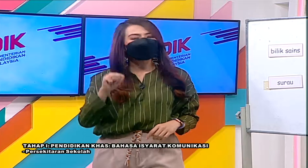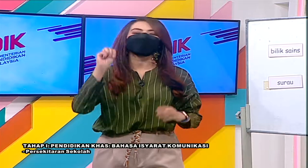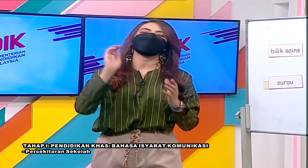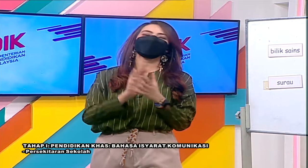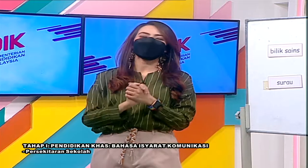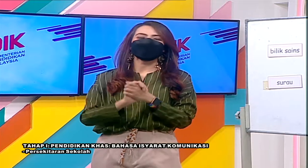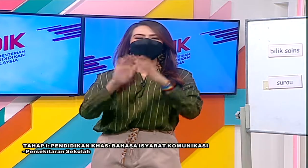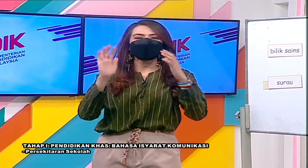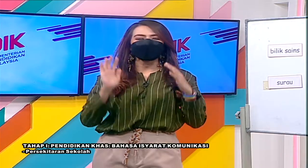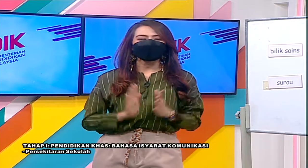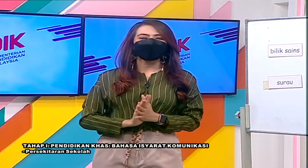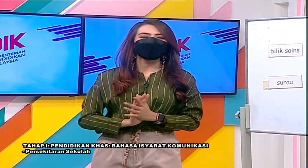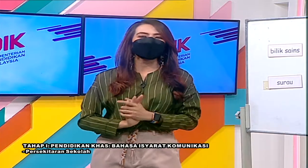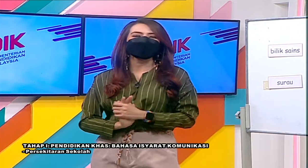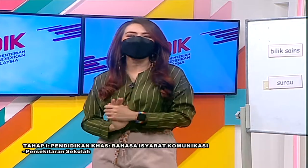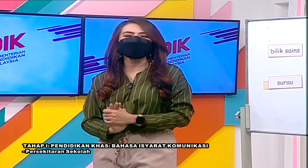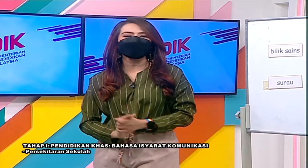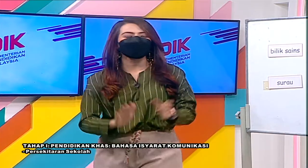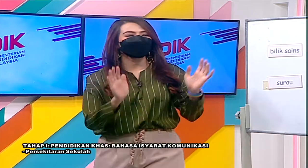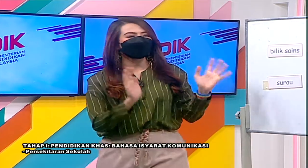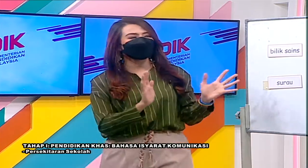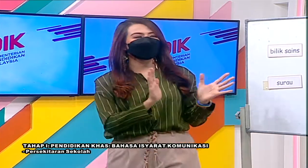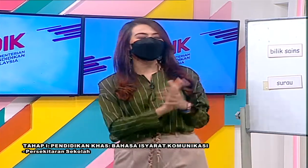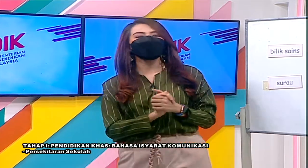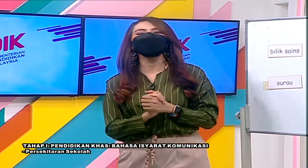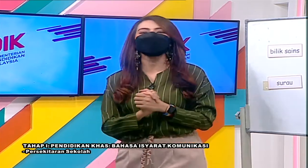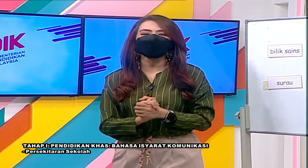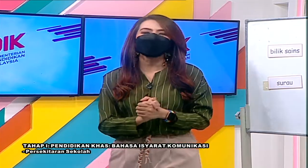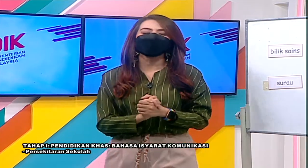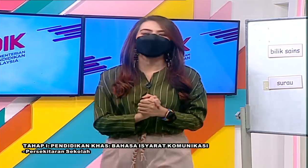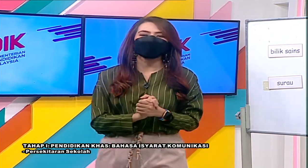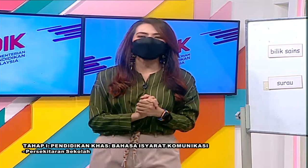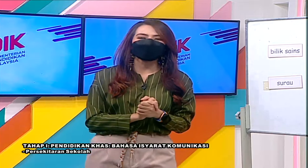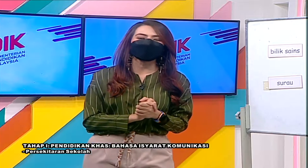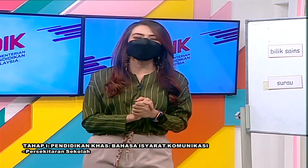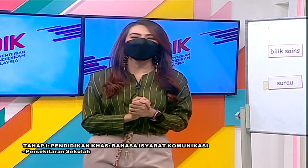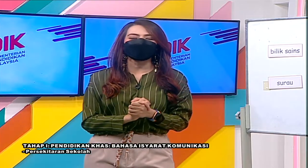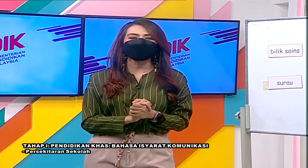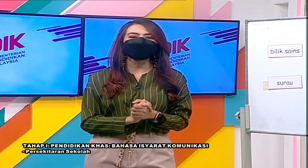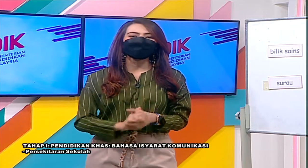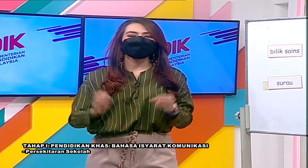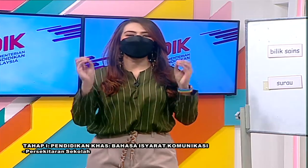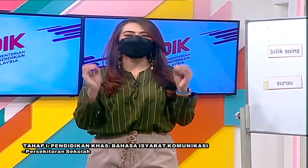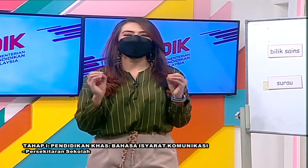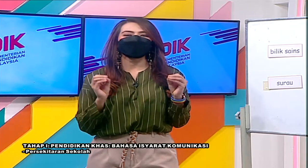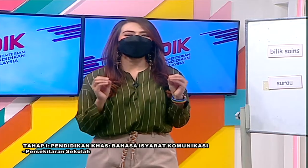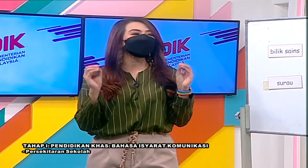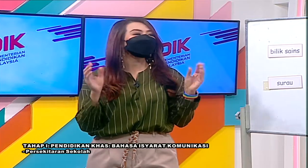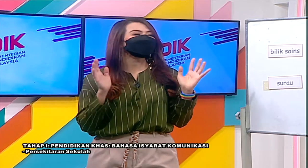KPM bersama dengan Kak Eli Arifin di sini, kita ada Cikgu Kazain dan juga Cikgu Atikah. Sama-sama kita belajar mata pelajaran